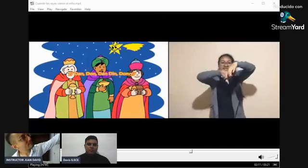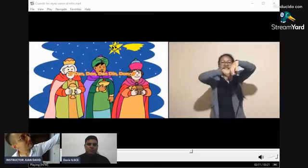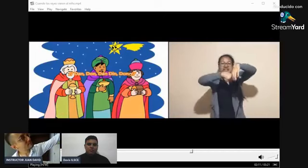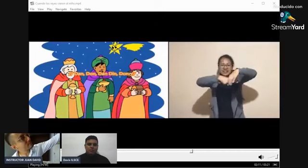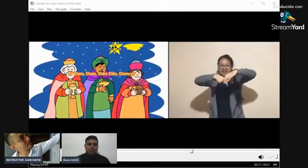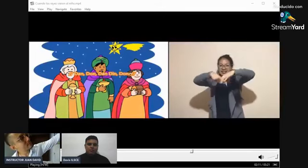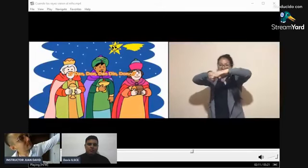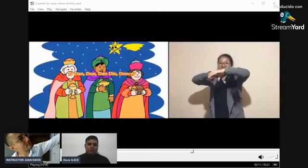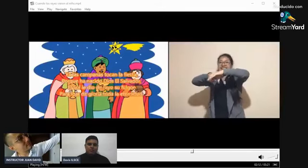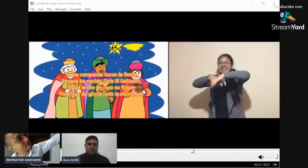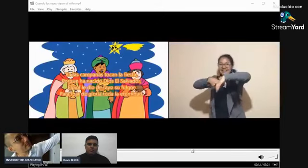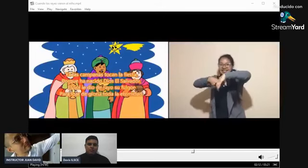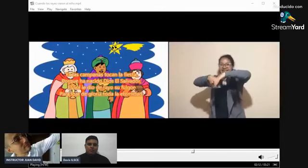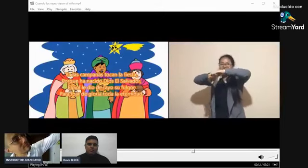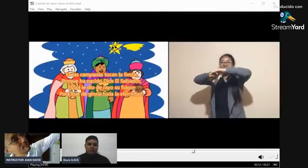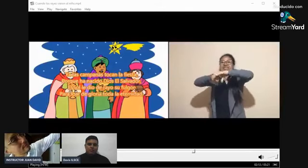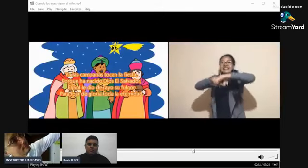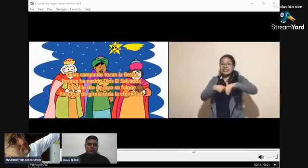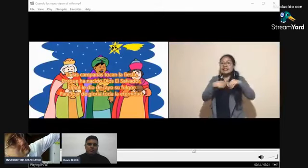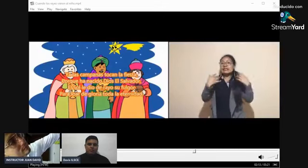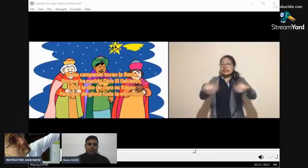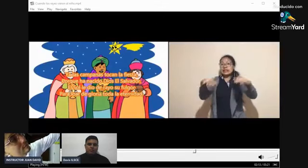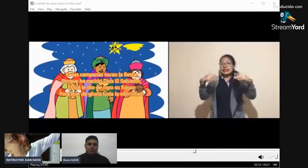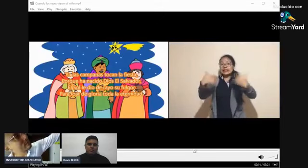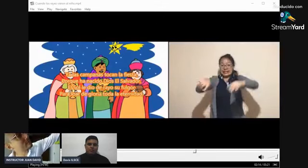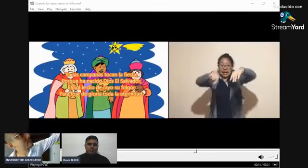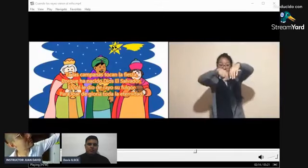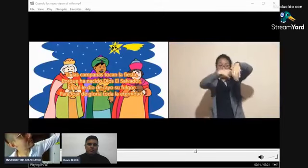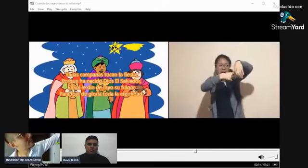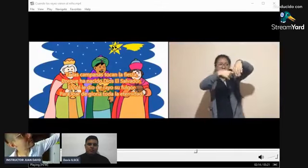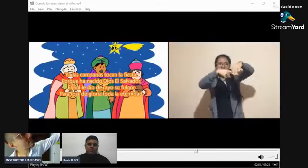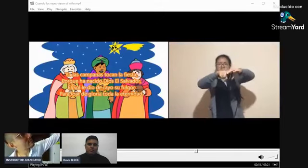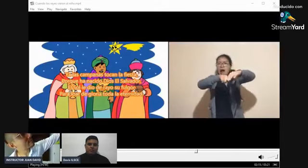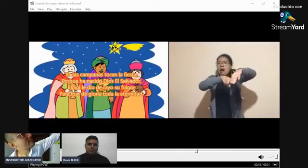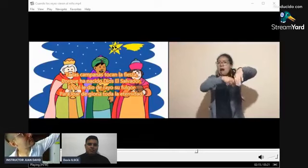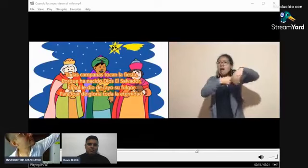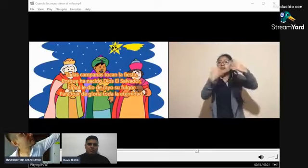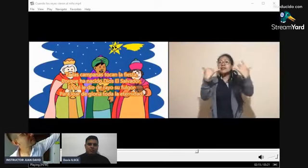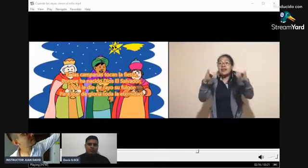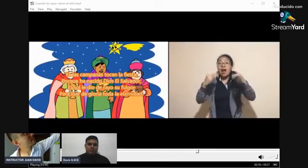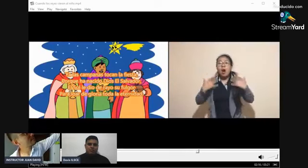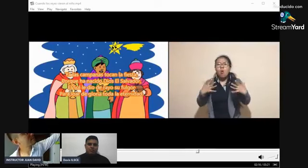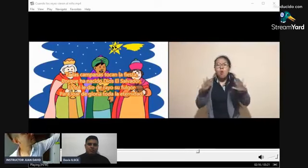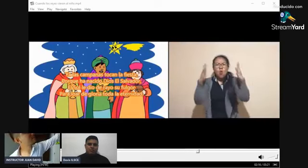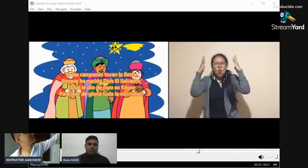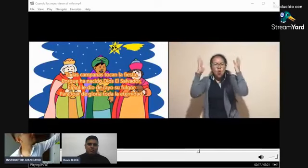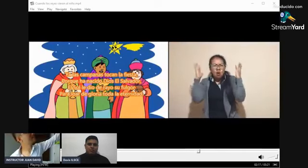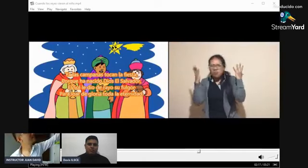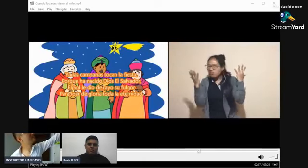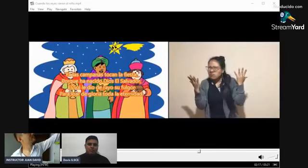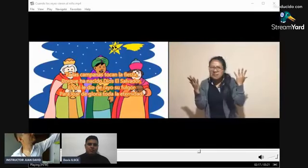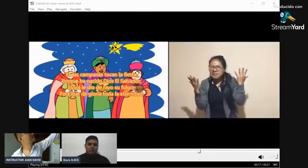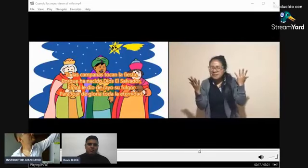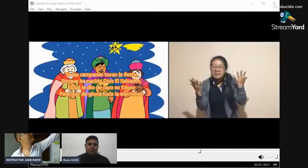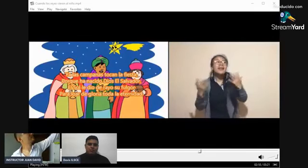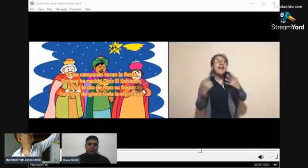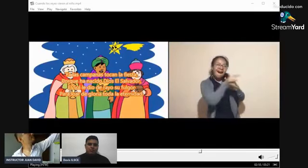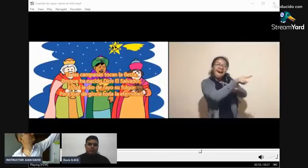tango, tango. Ya las campanas tocan la fiesta, porque ha nacido Dios